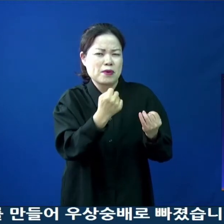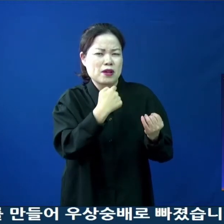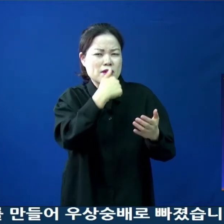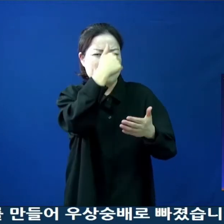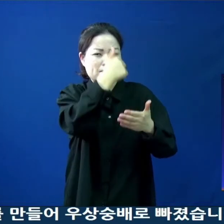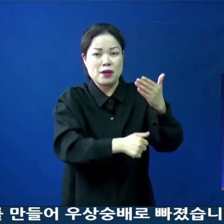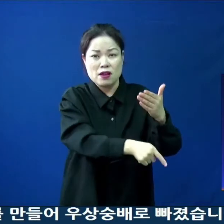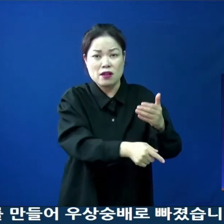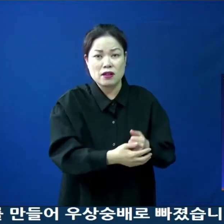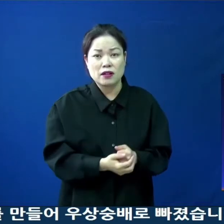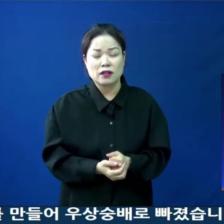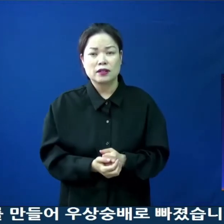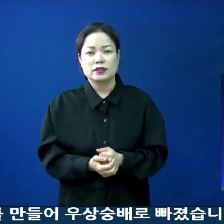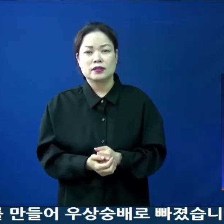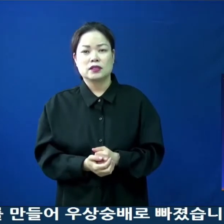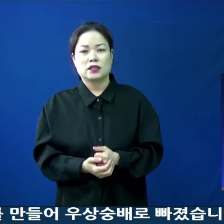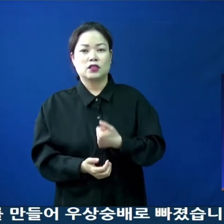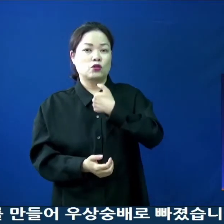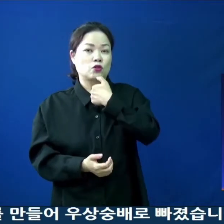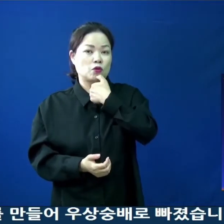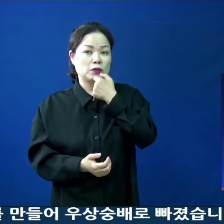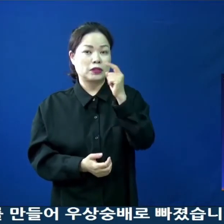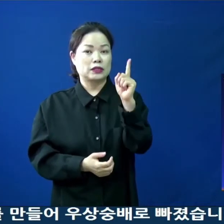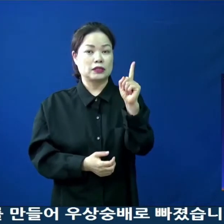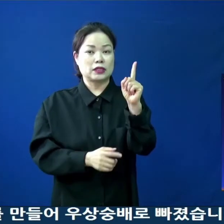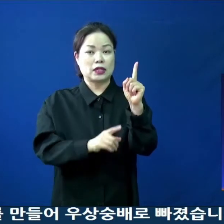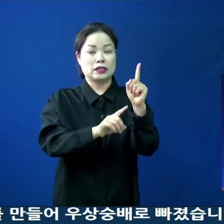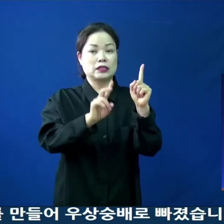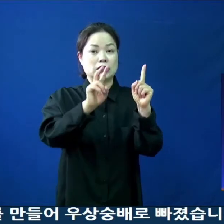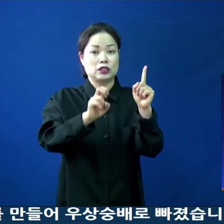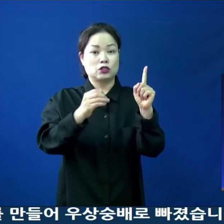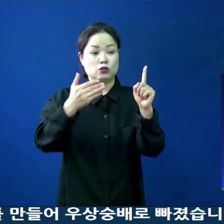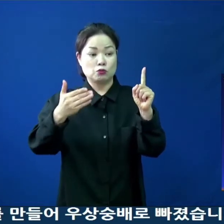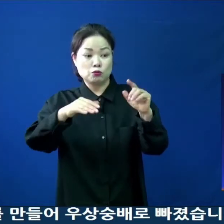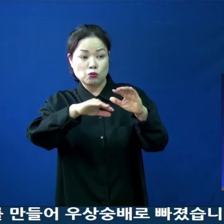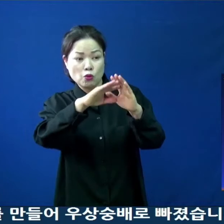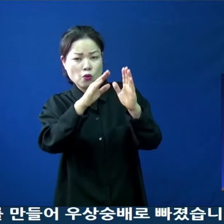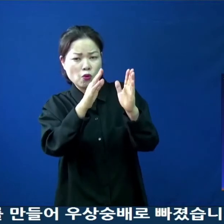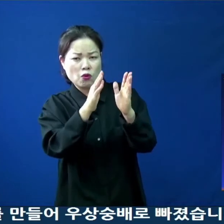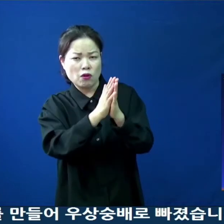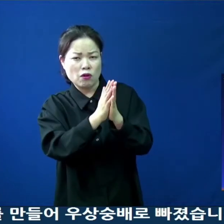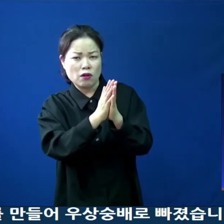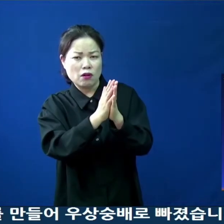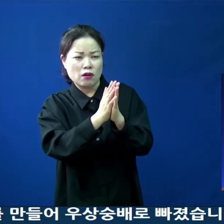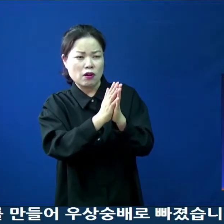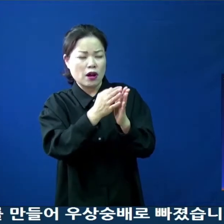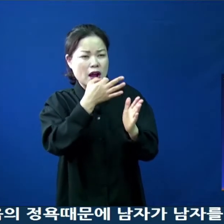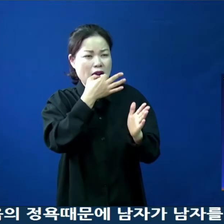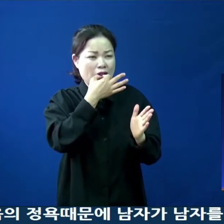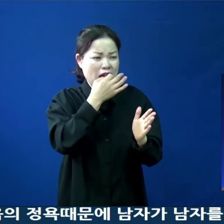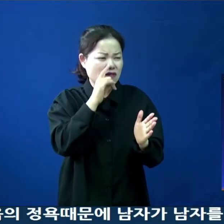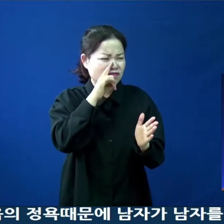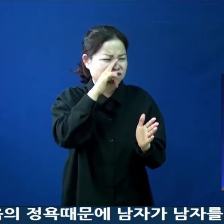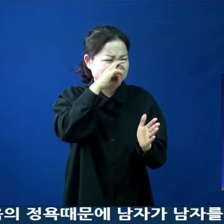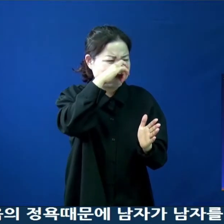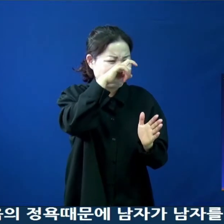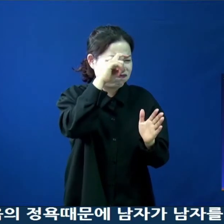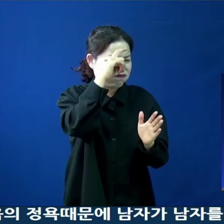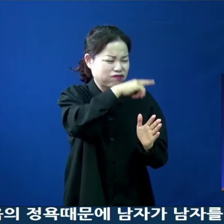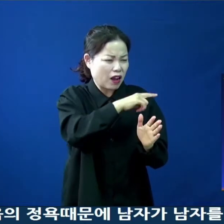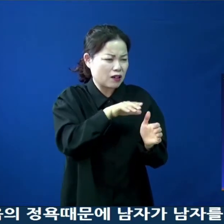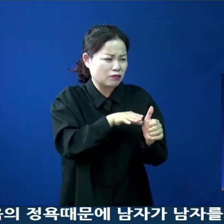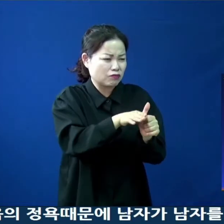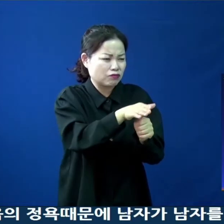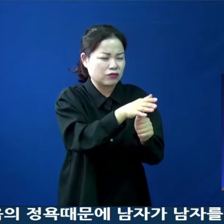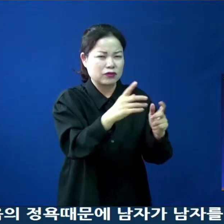있습니다. 그래서 로마서 1장 29절에 보면 모든 불의, 추악, 탐욕, 악의, 시기, 살인,